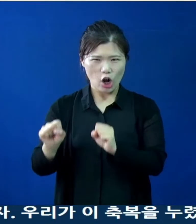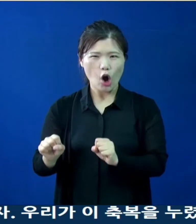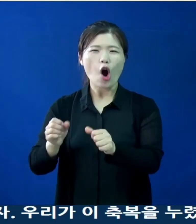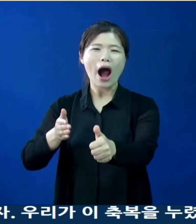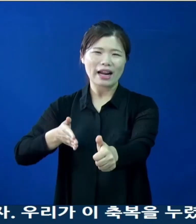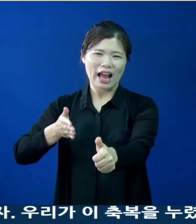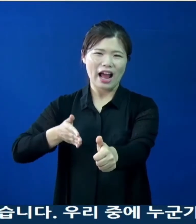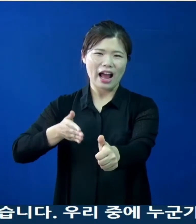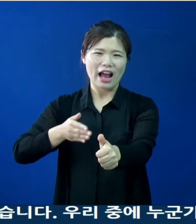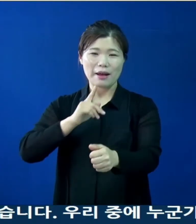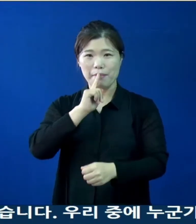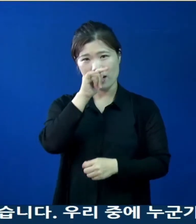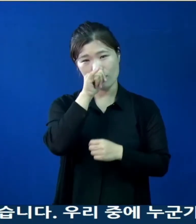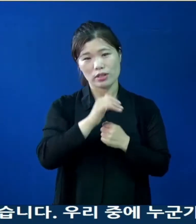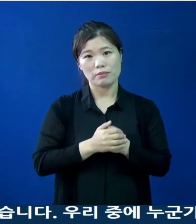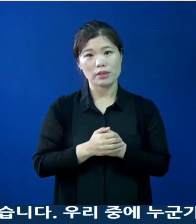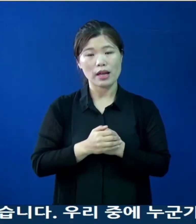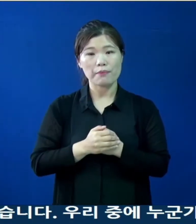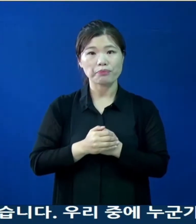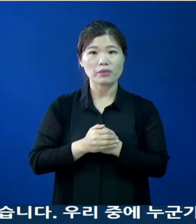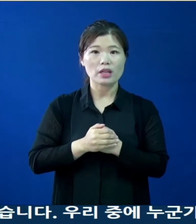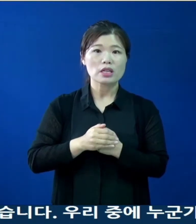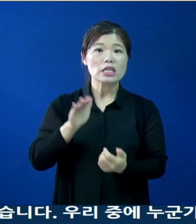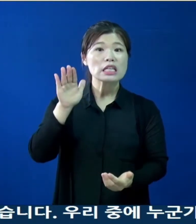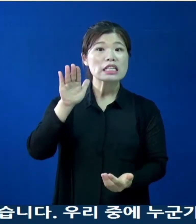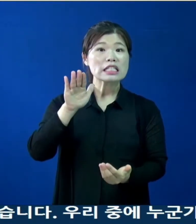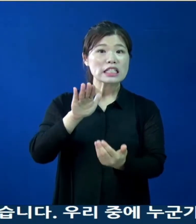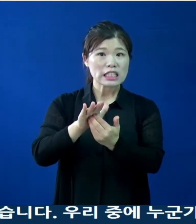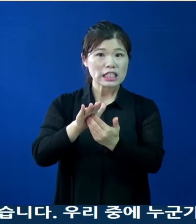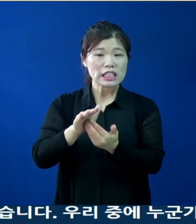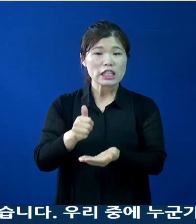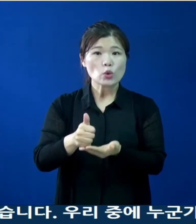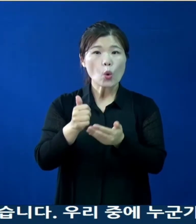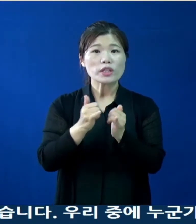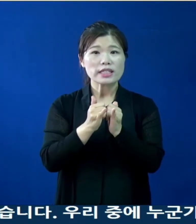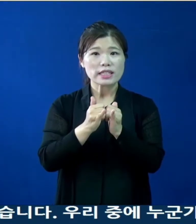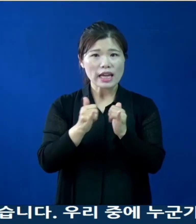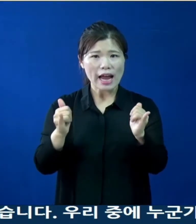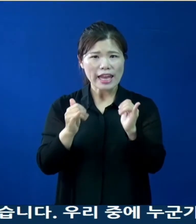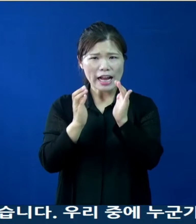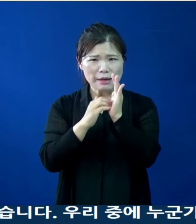말씀하시는 거죠. 지존자의 은밀한 곳에 거하는 사람은 2절에 보면